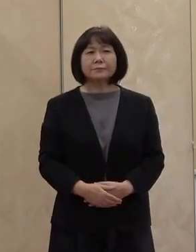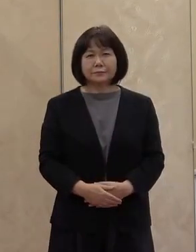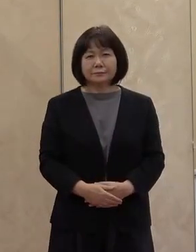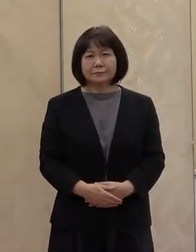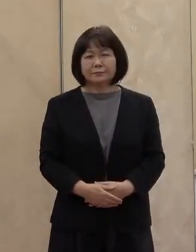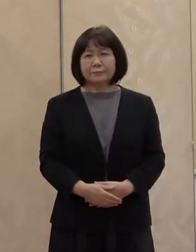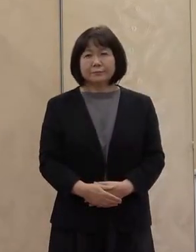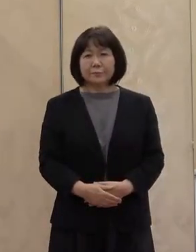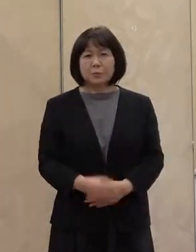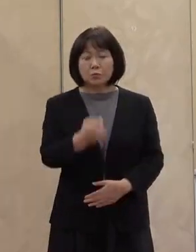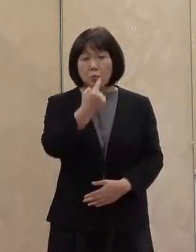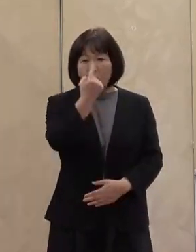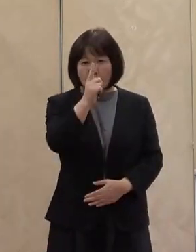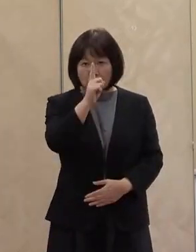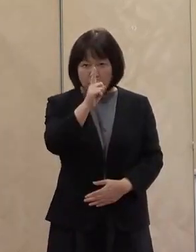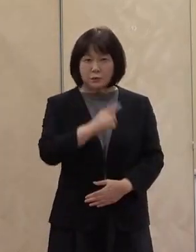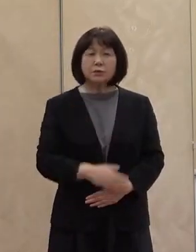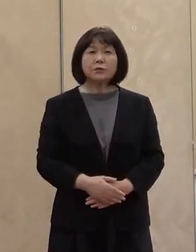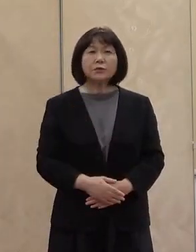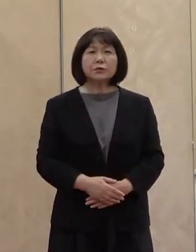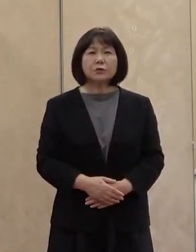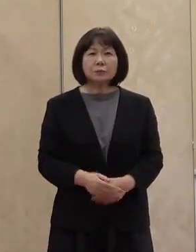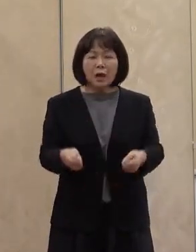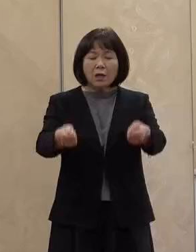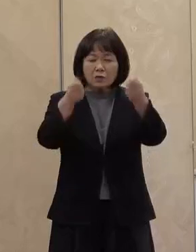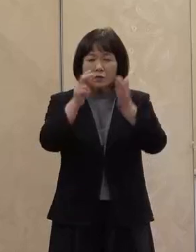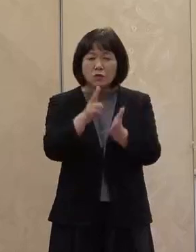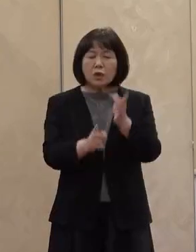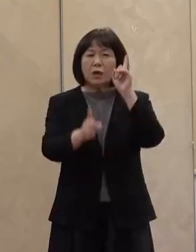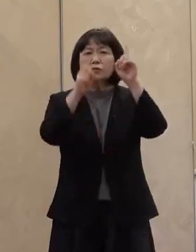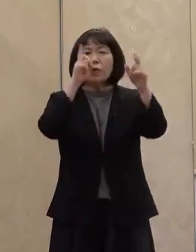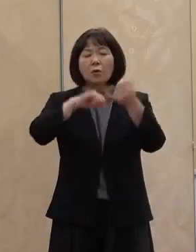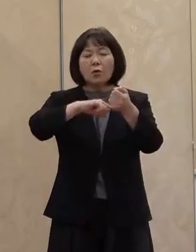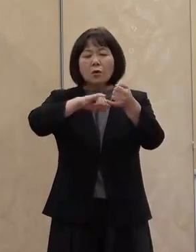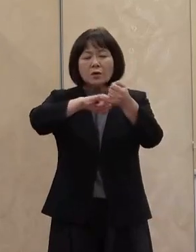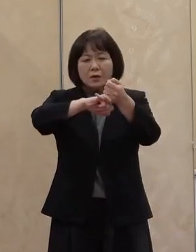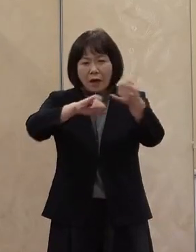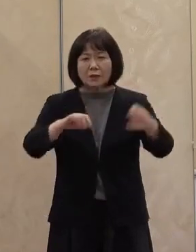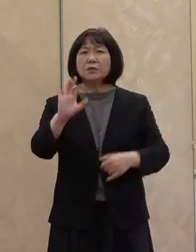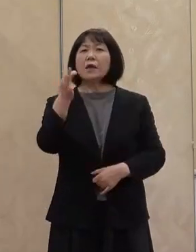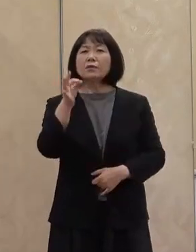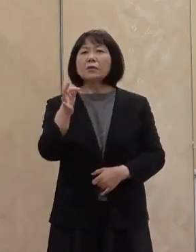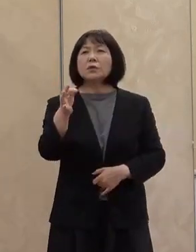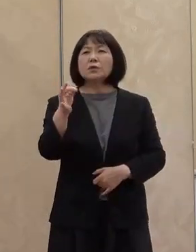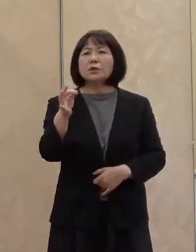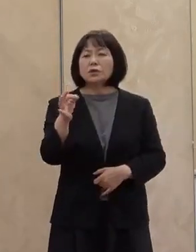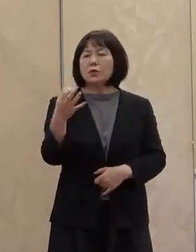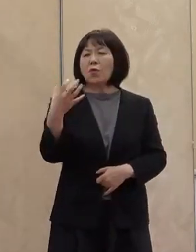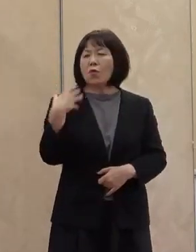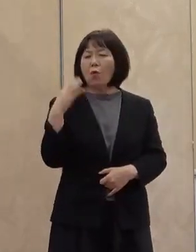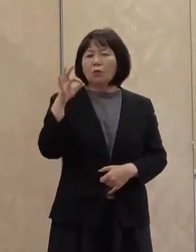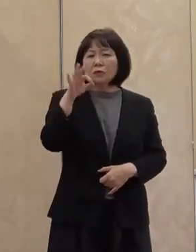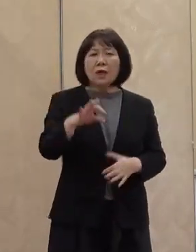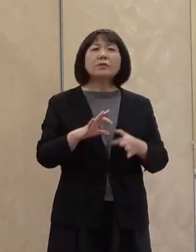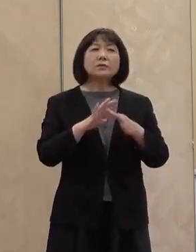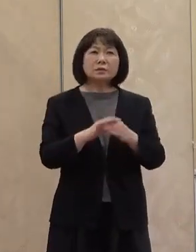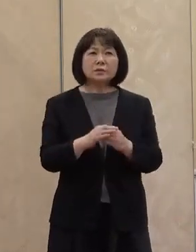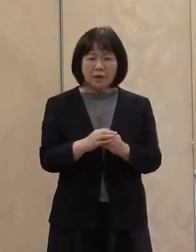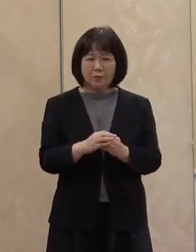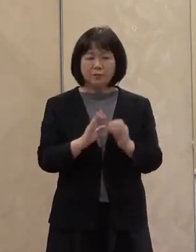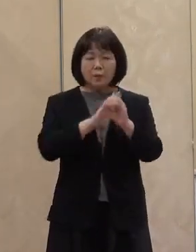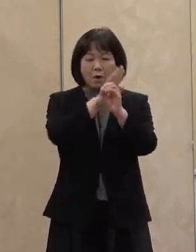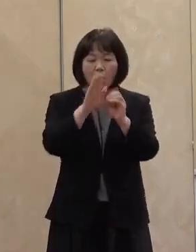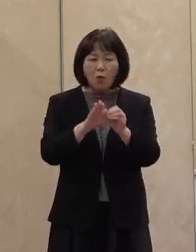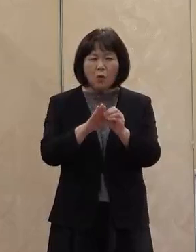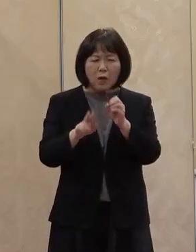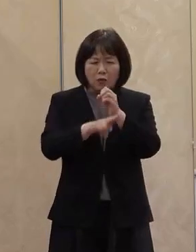でもう一つ、あの修学旅行のキャンセル費の負担について、です、まあ、新型コロナウイルスの影響